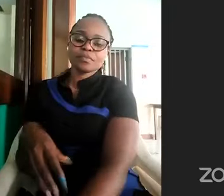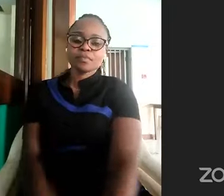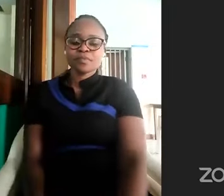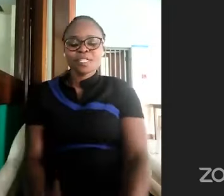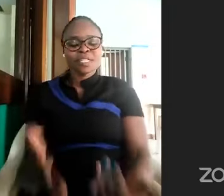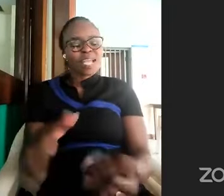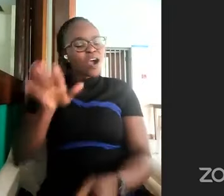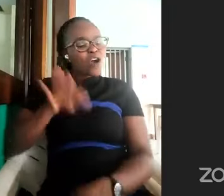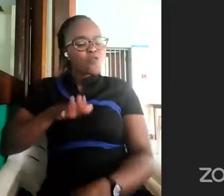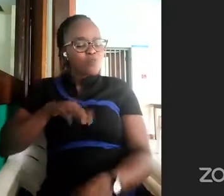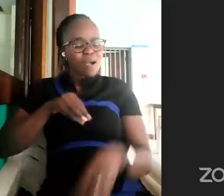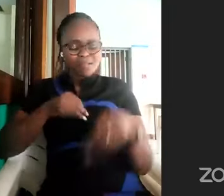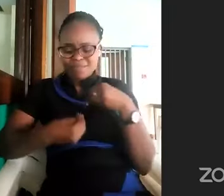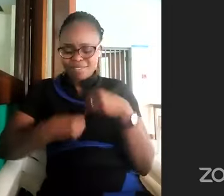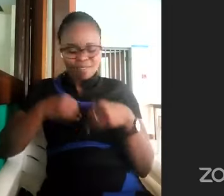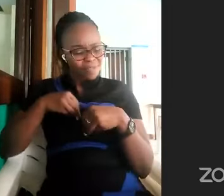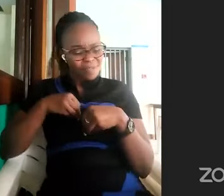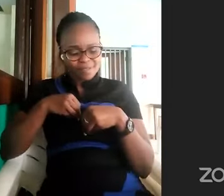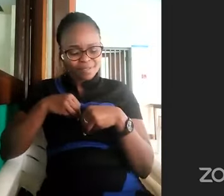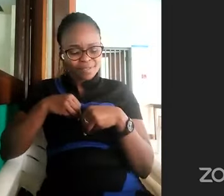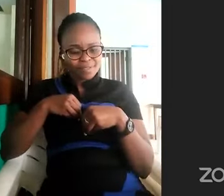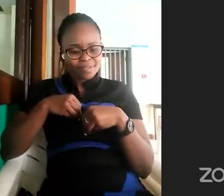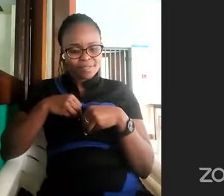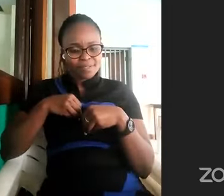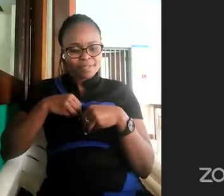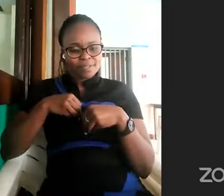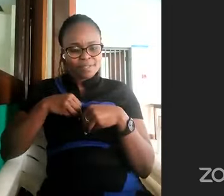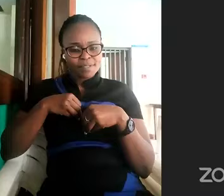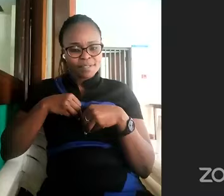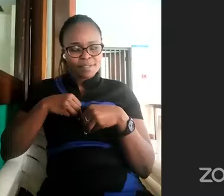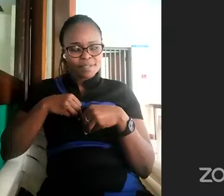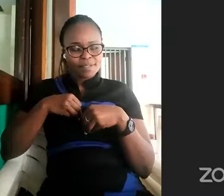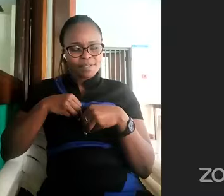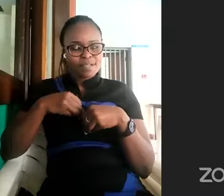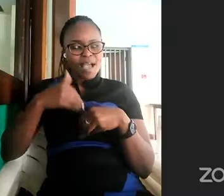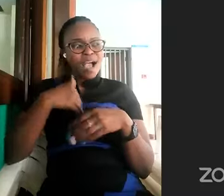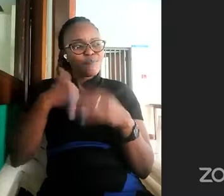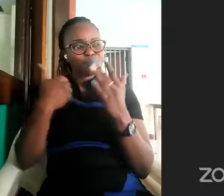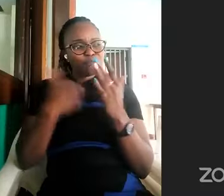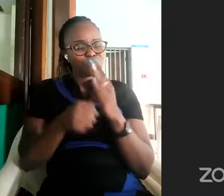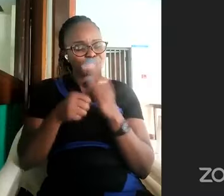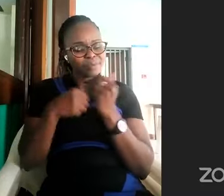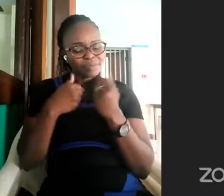mahali popote, ama msichana mlemavu hana njia ya kwenda popote. Niko na kesi ya msichana ambayo alikuwa rape 11